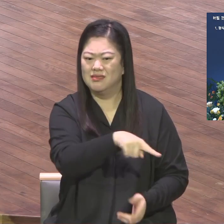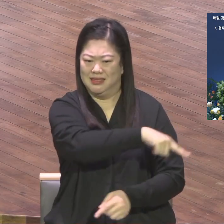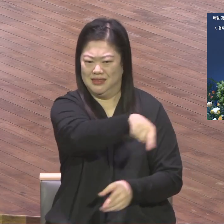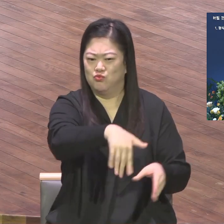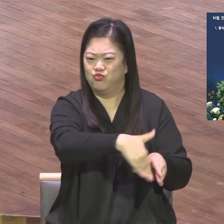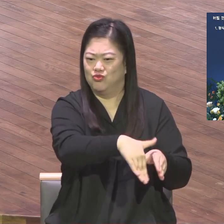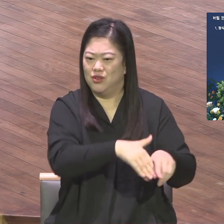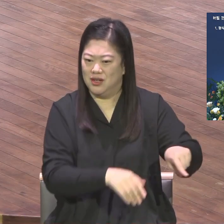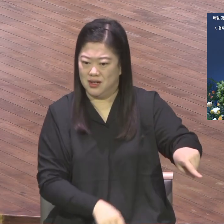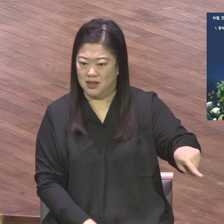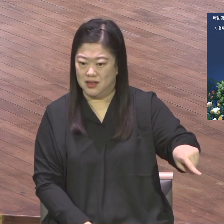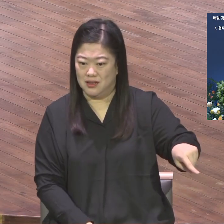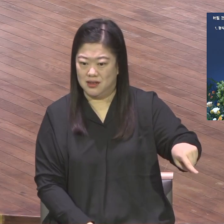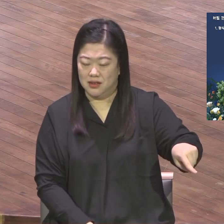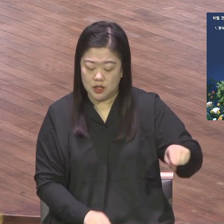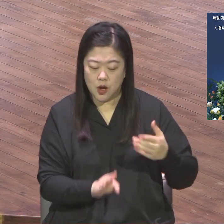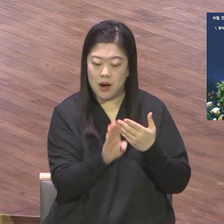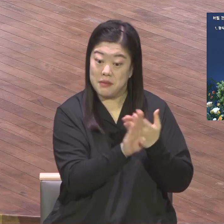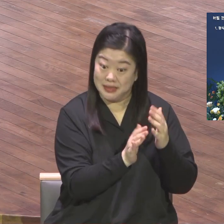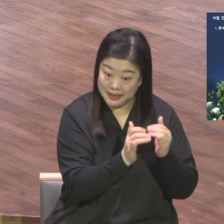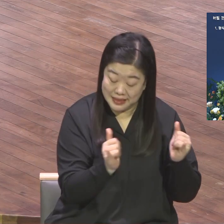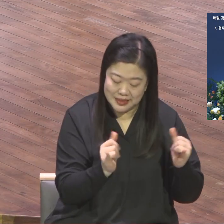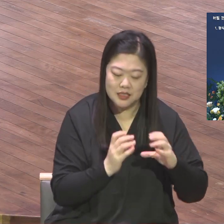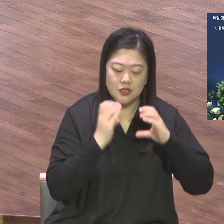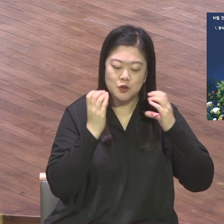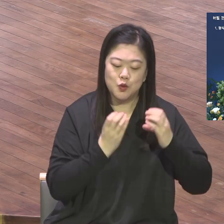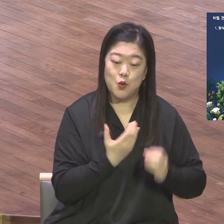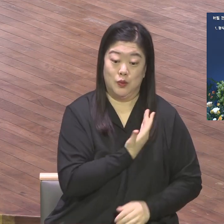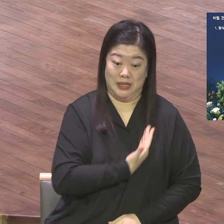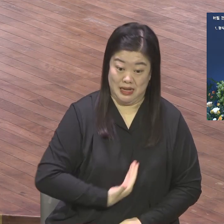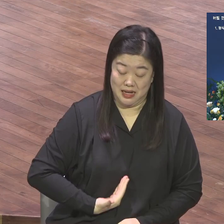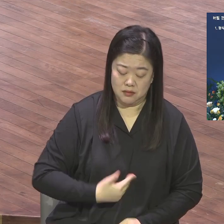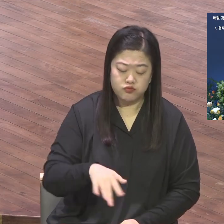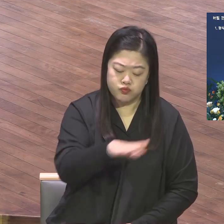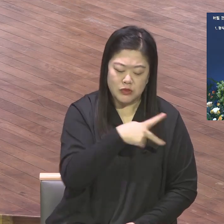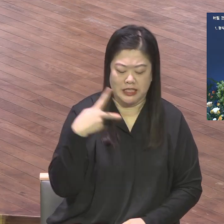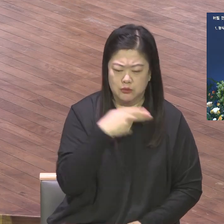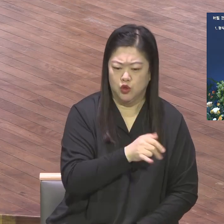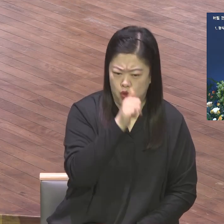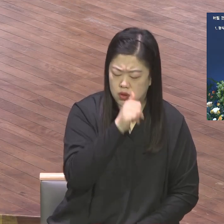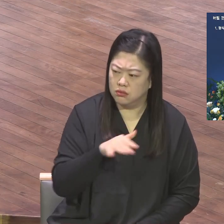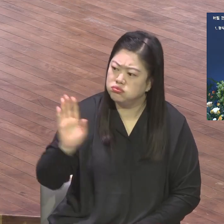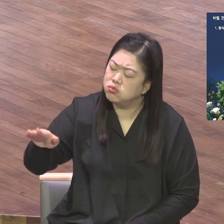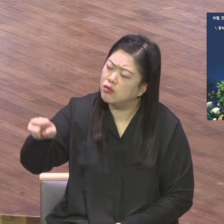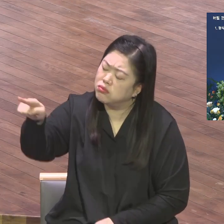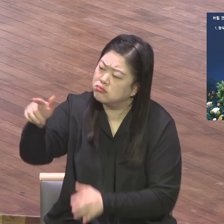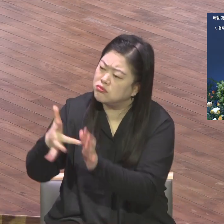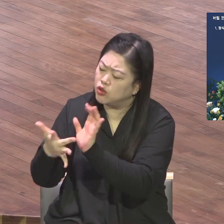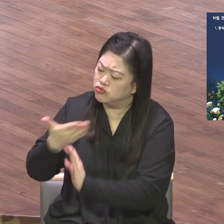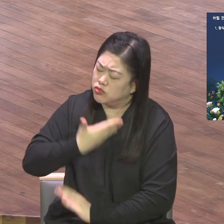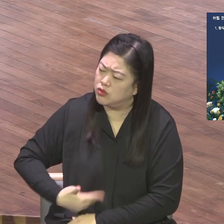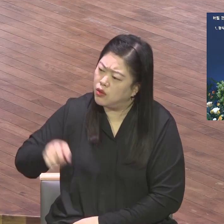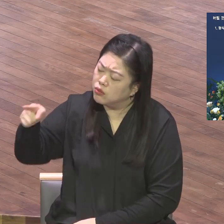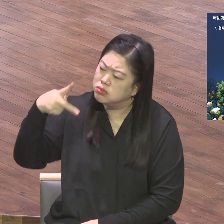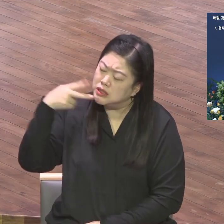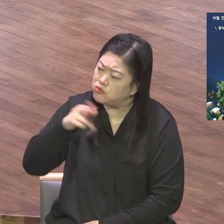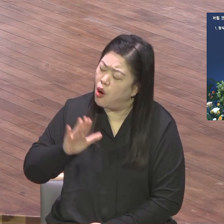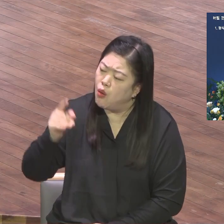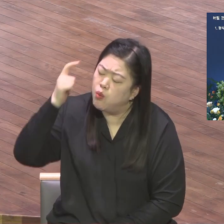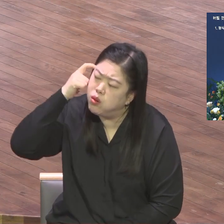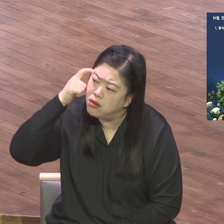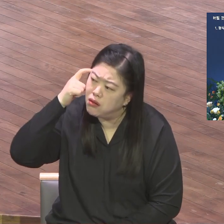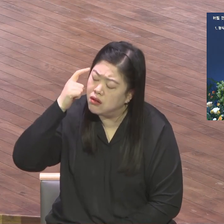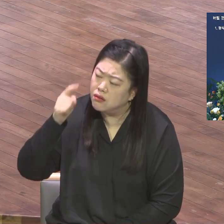사람들이 예수님께 찾아와서 세례요한의 제자들과 바리새인들의 제자들은 금식하는데 왜 예수님 당신